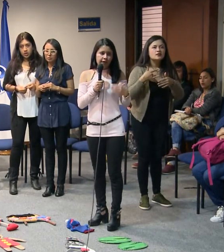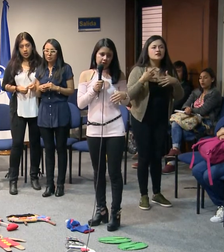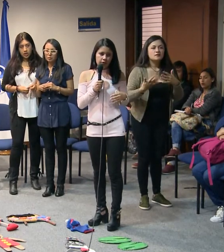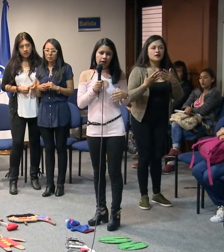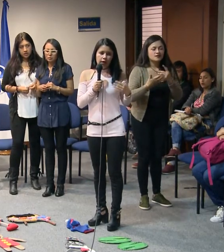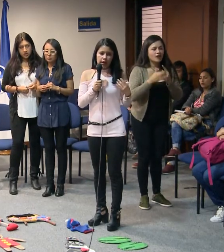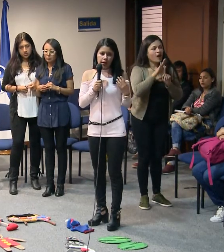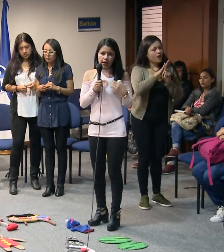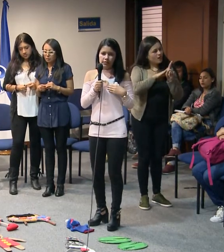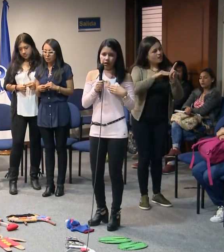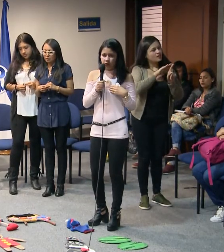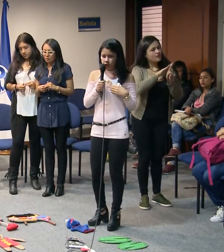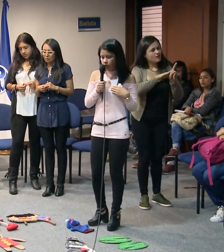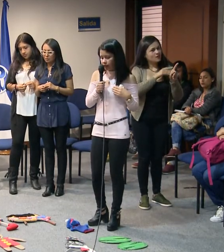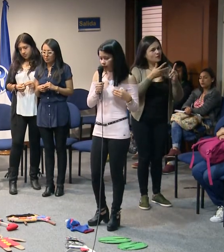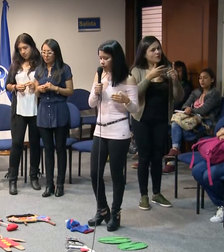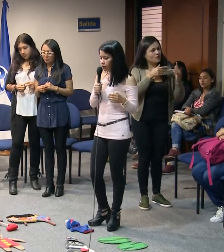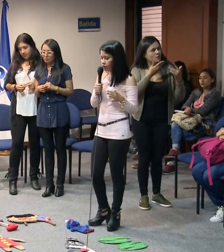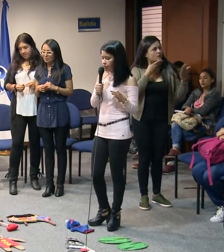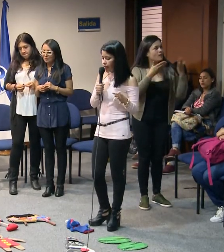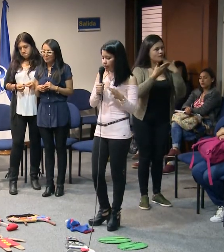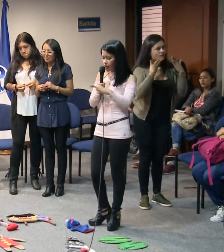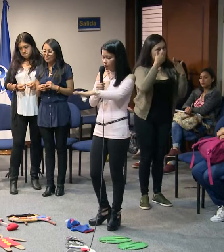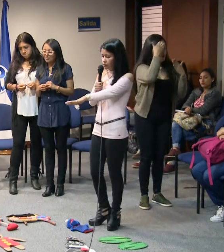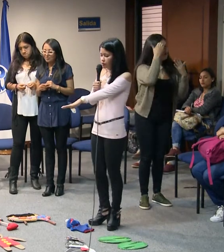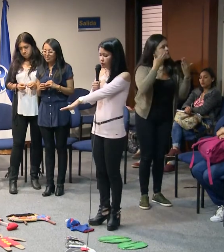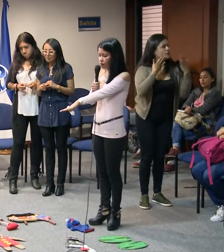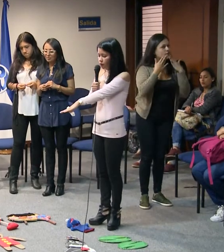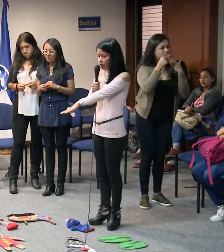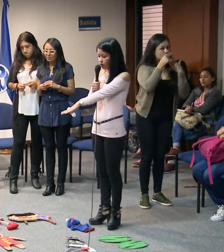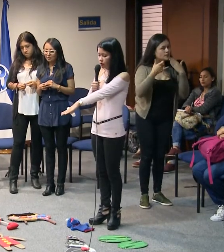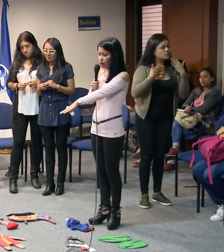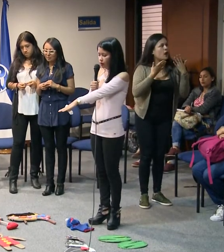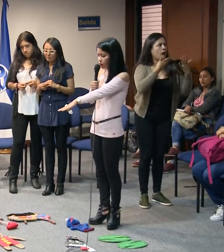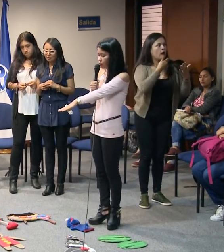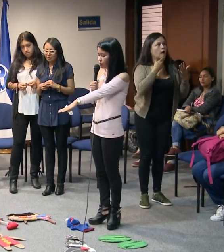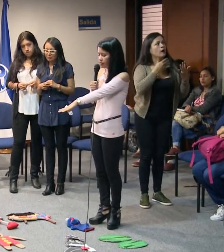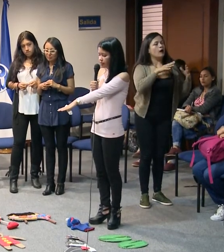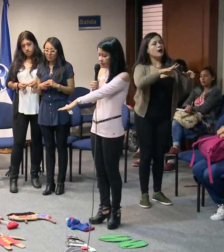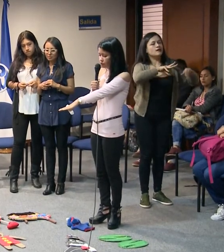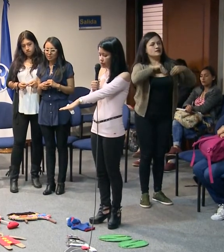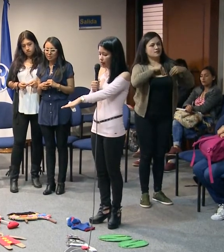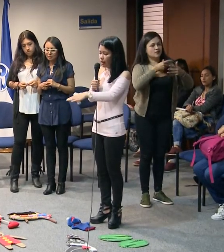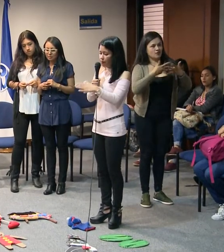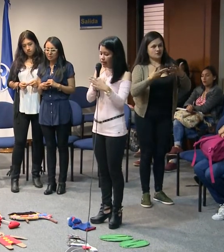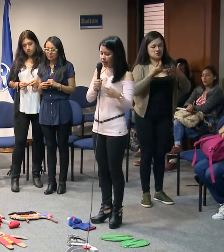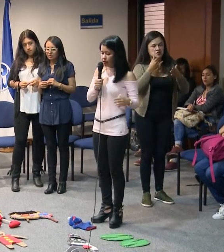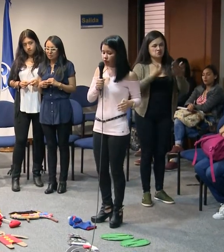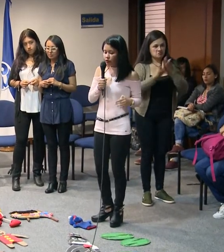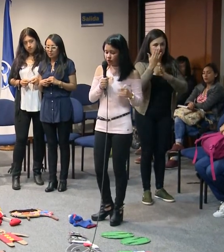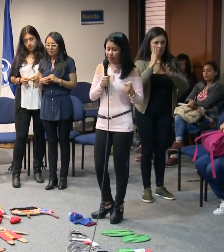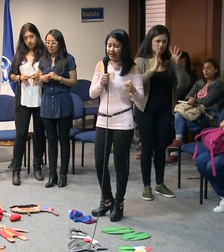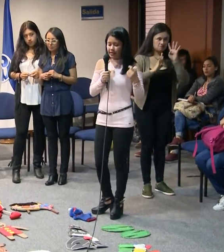más afecto hacia nosotras. Entonces ya comenzamos a colocarle un poco más de textura